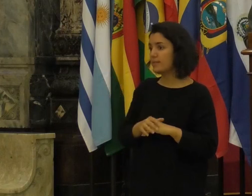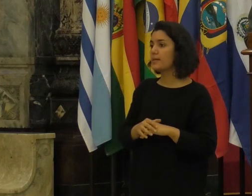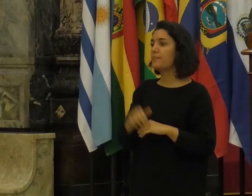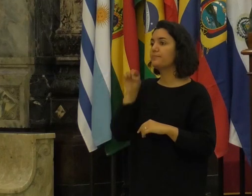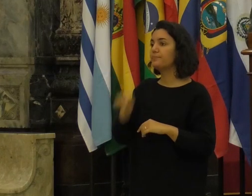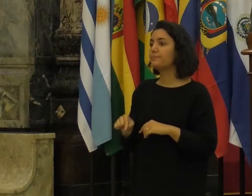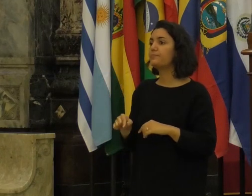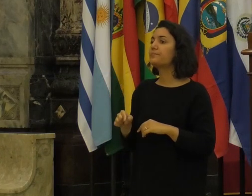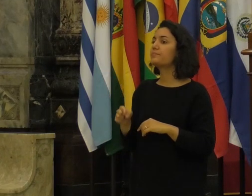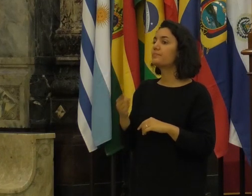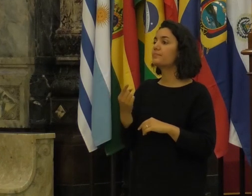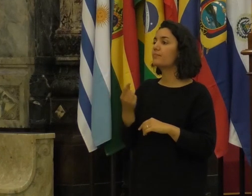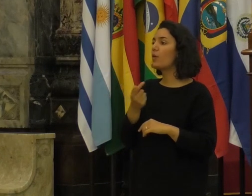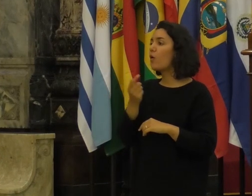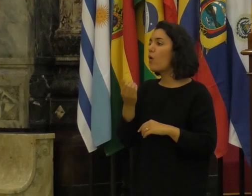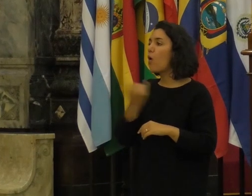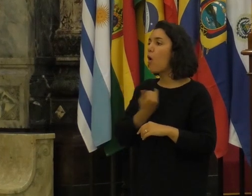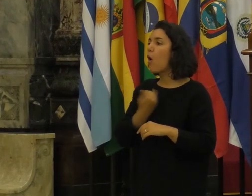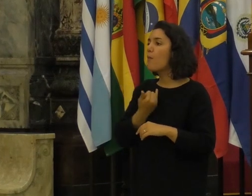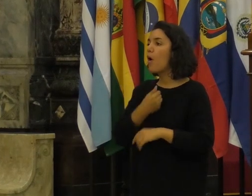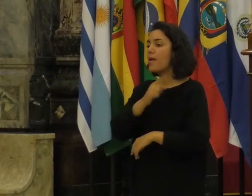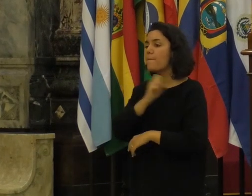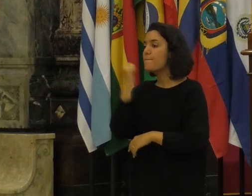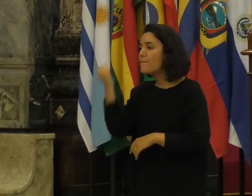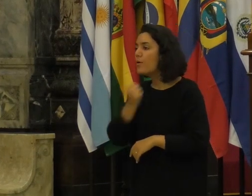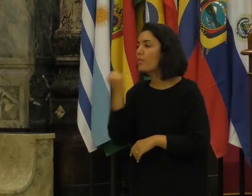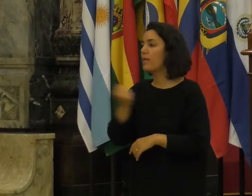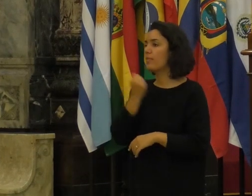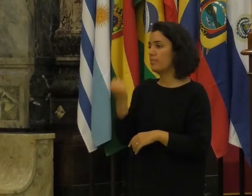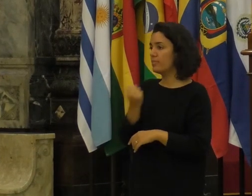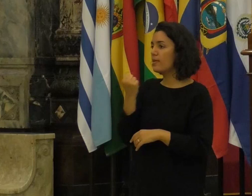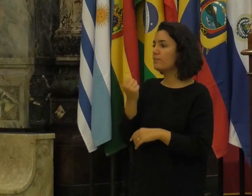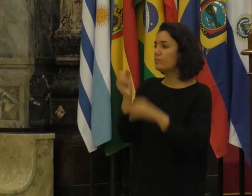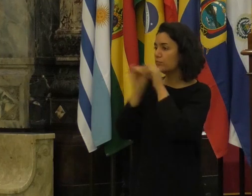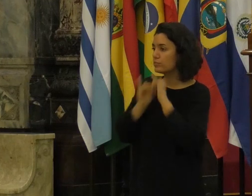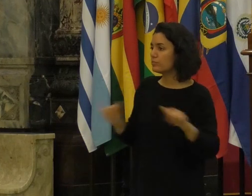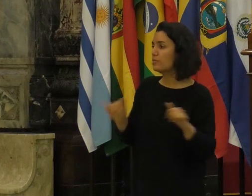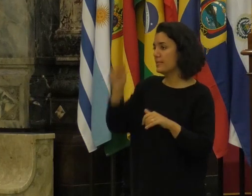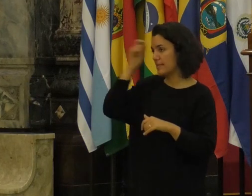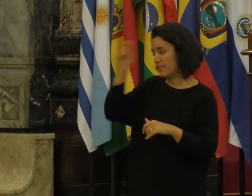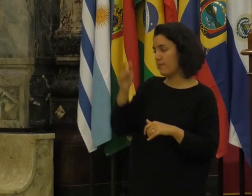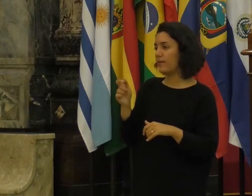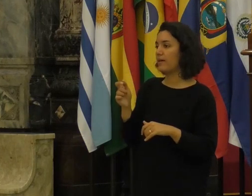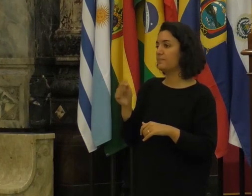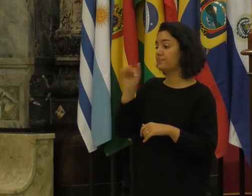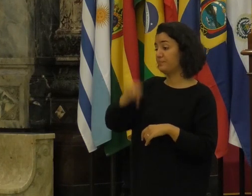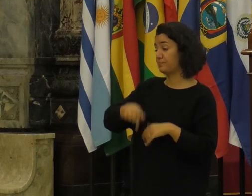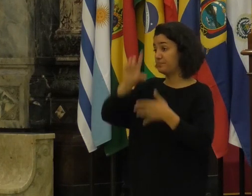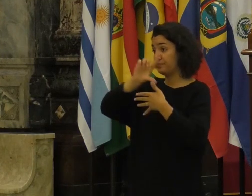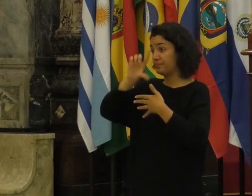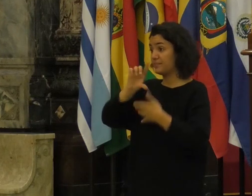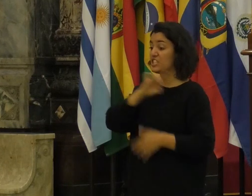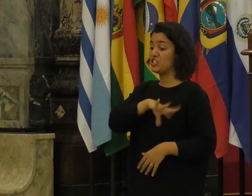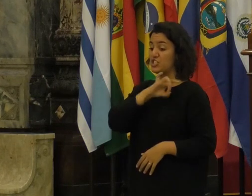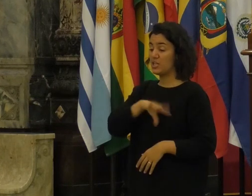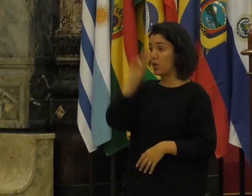la densidad de la producción científica en términos de implicaciones. En América Latina, Chile y Uruguay